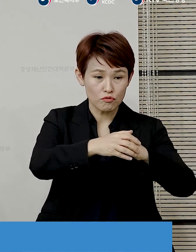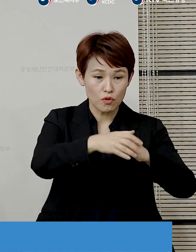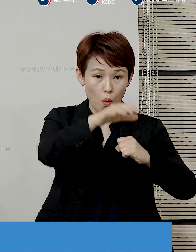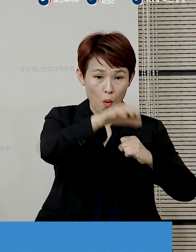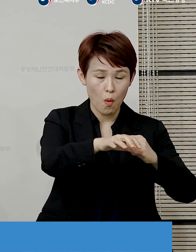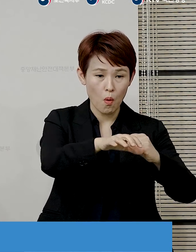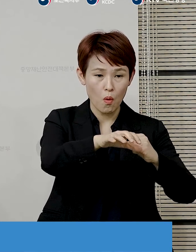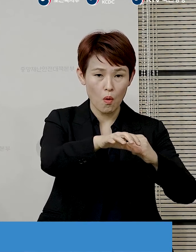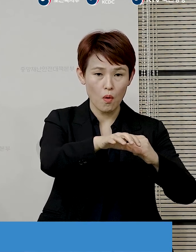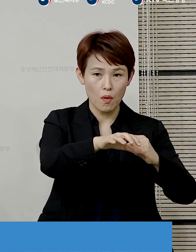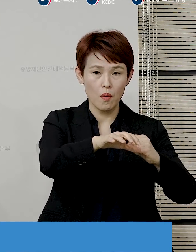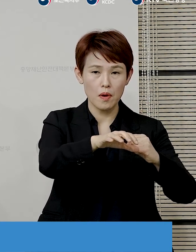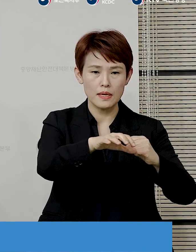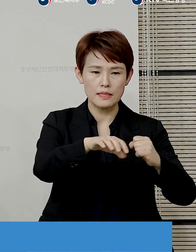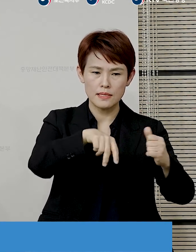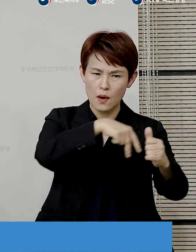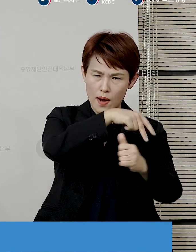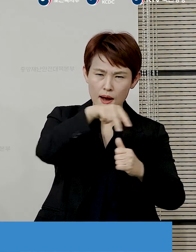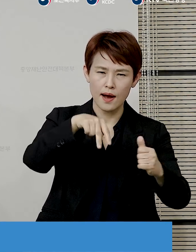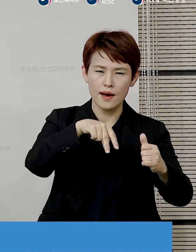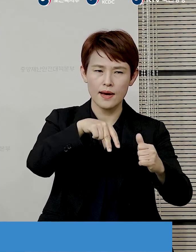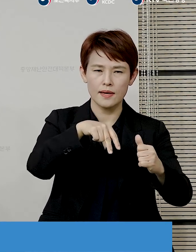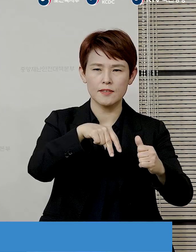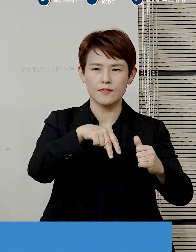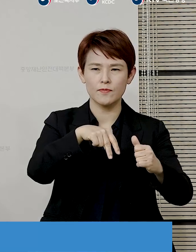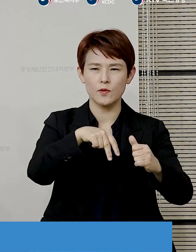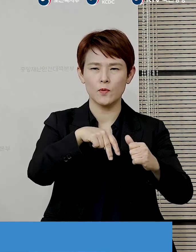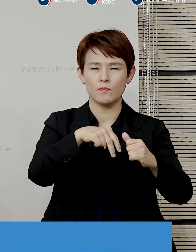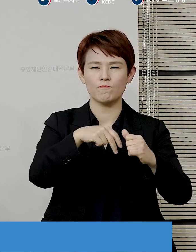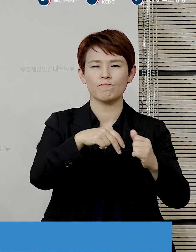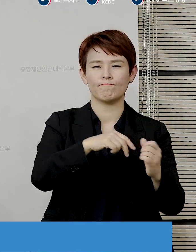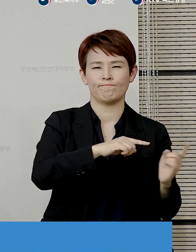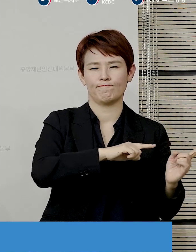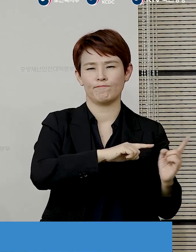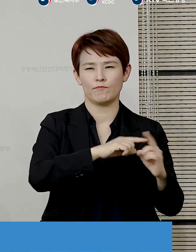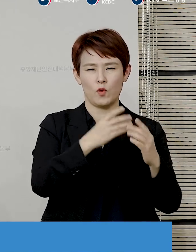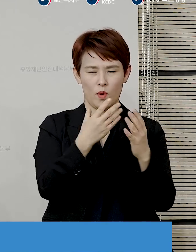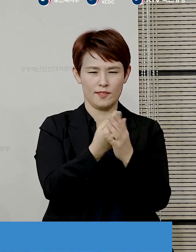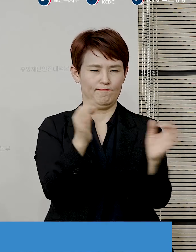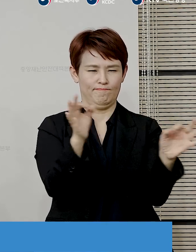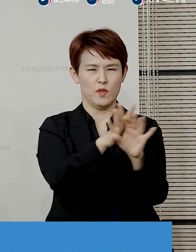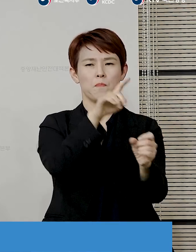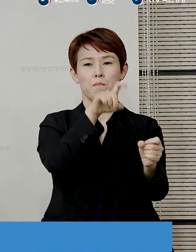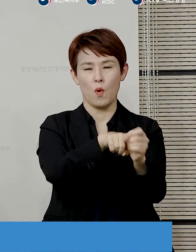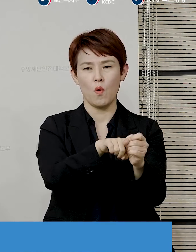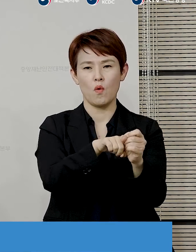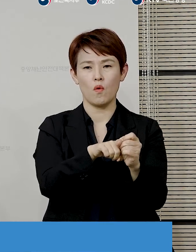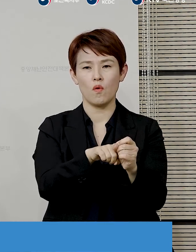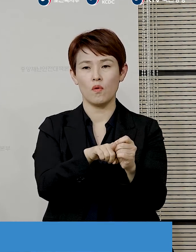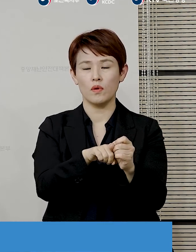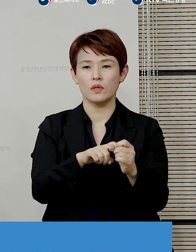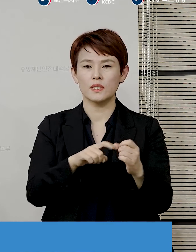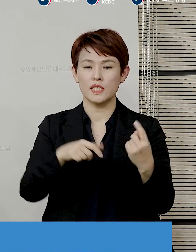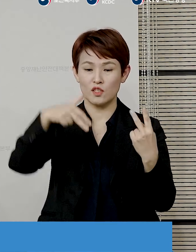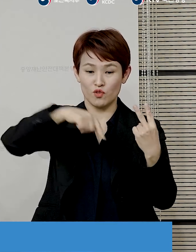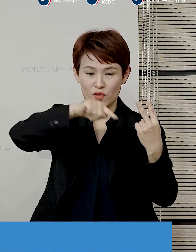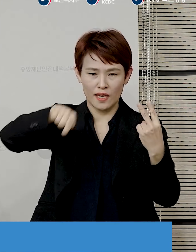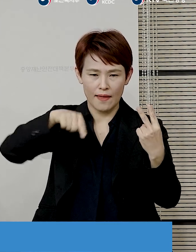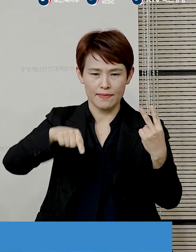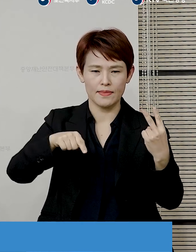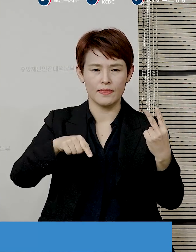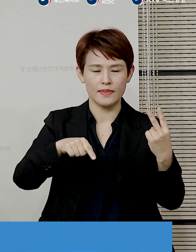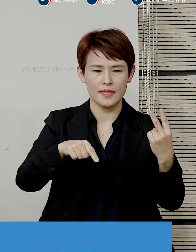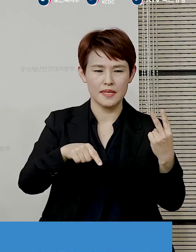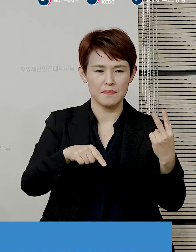코로나19 발생 상황을 안정적인 상태로 돌리기 위해서 첫 2주간에는 매우